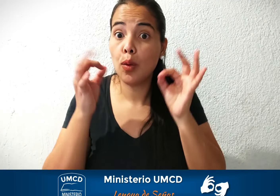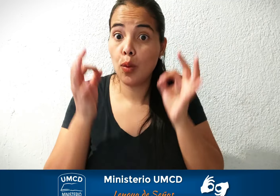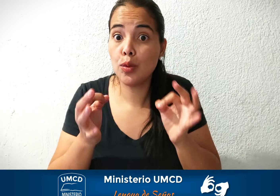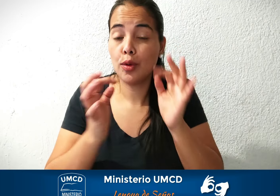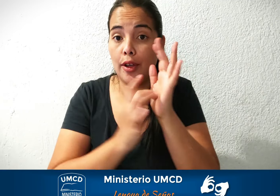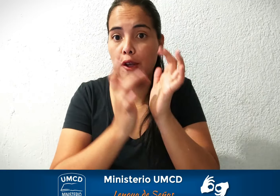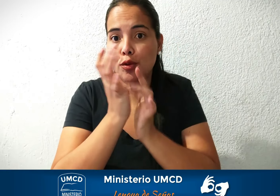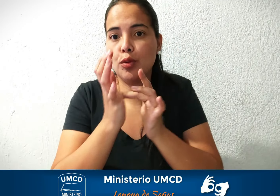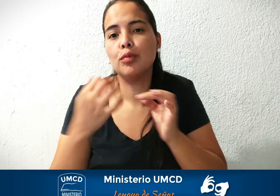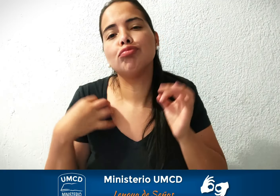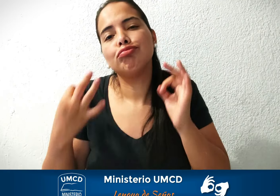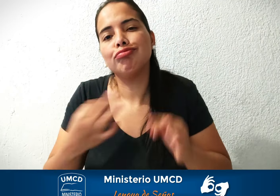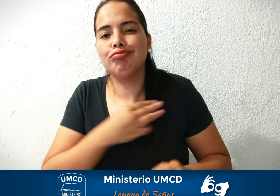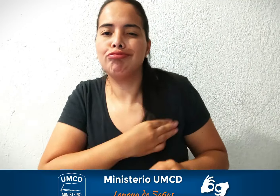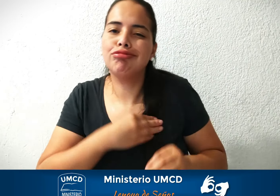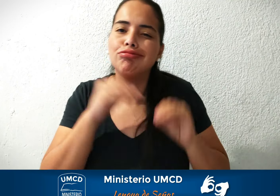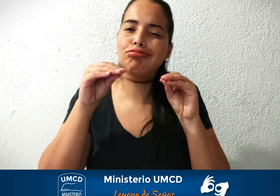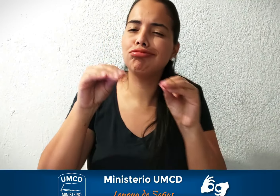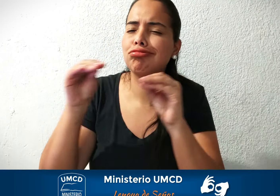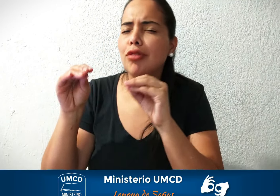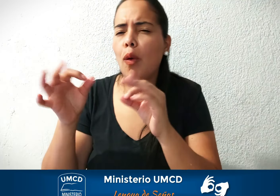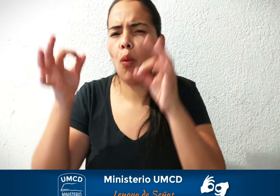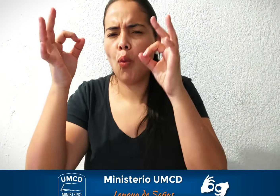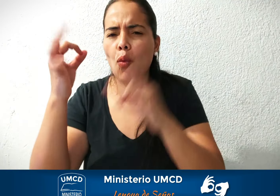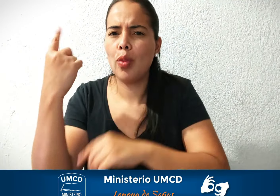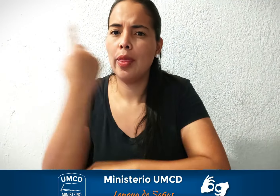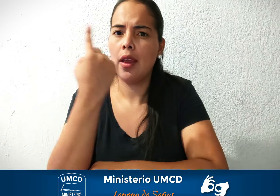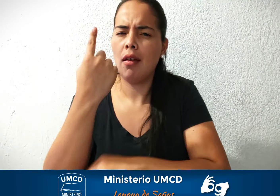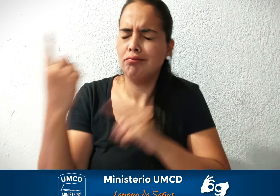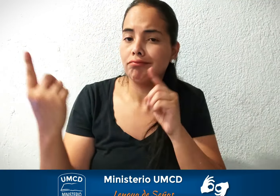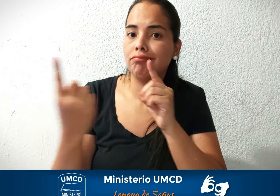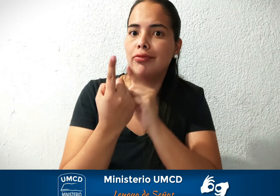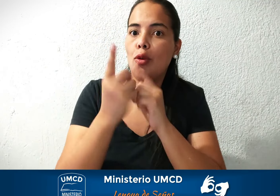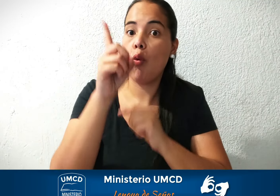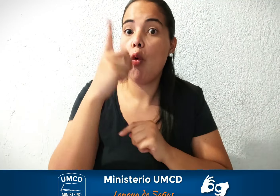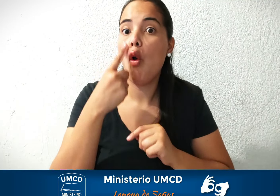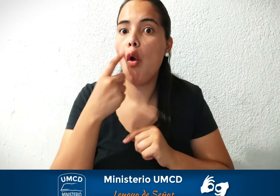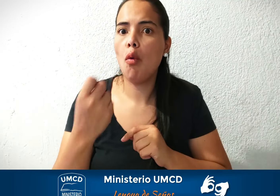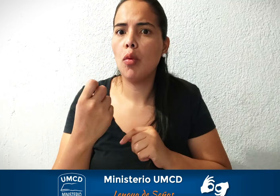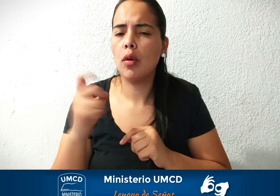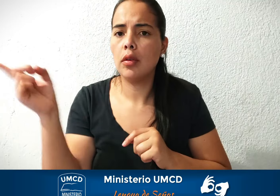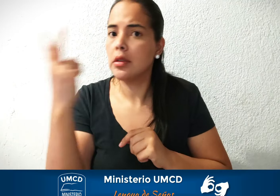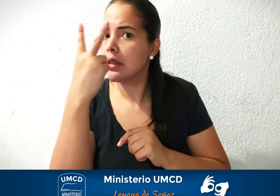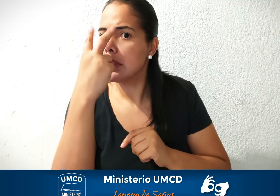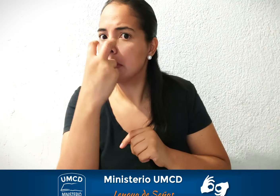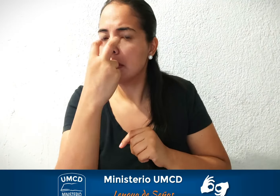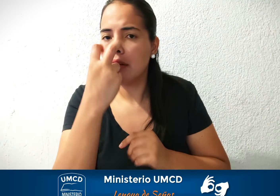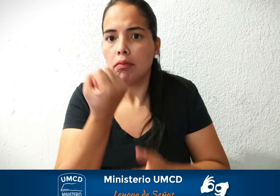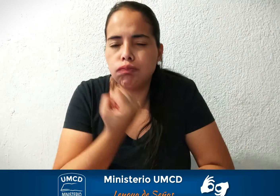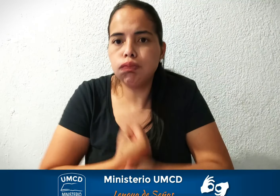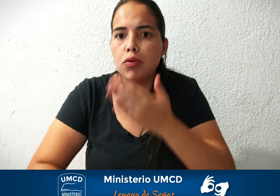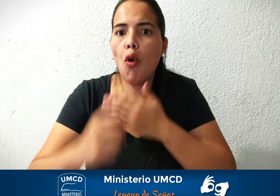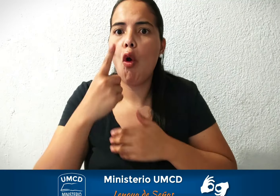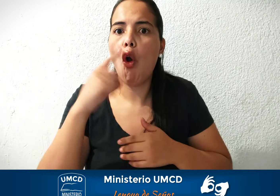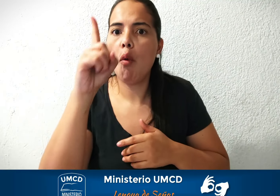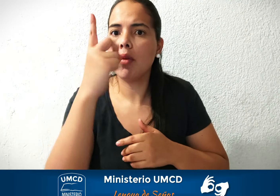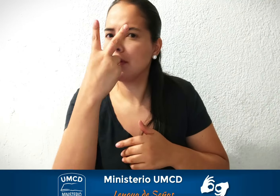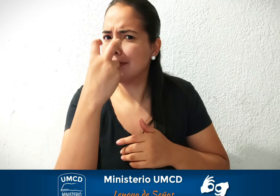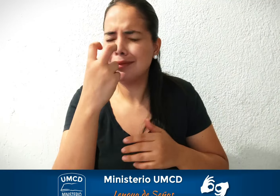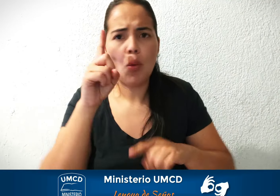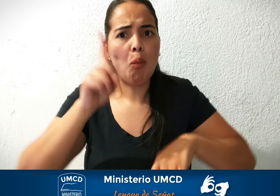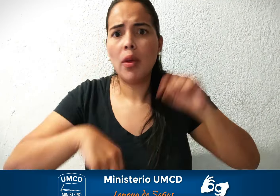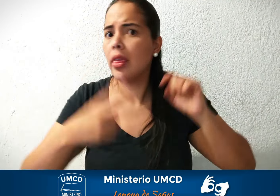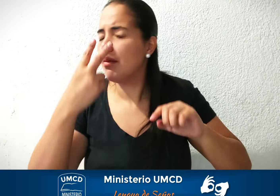El Señor Jesús, en medio de su ministerio, un día se encuentra con un hombre que había sido ciego de